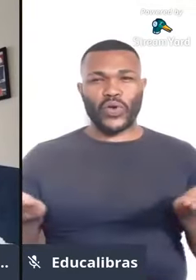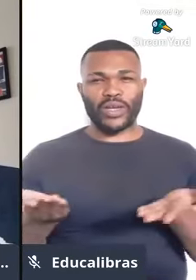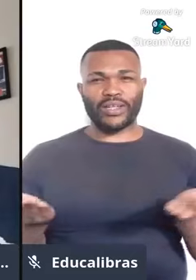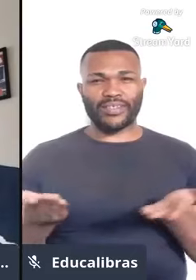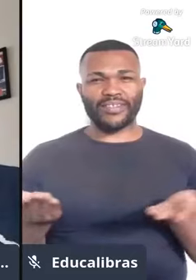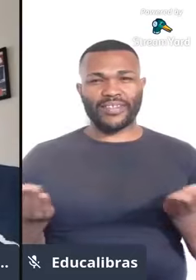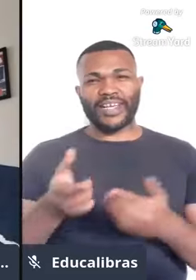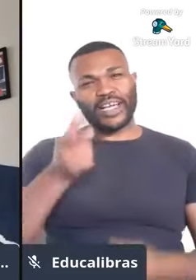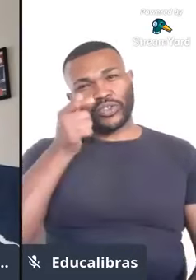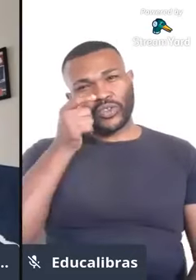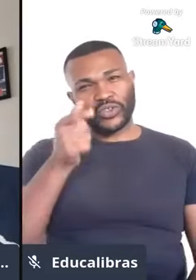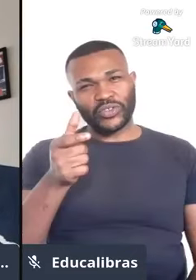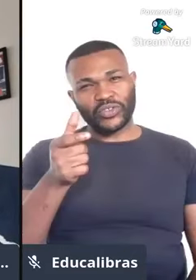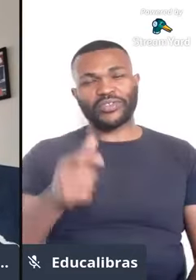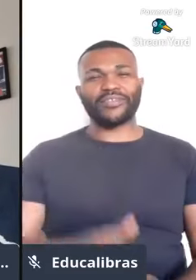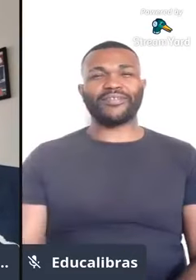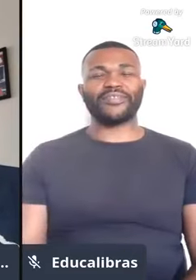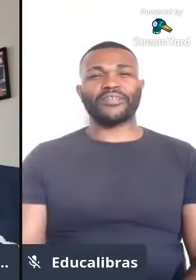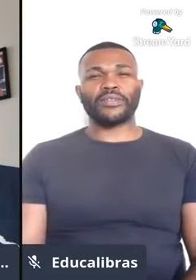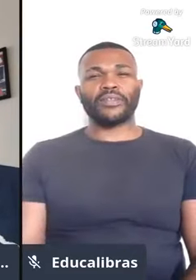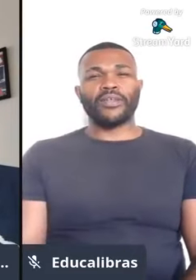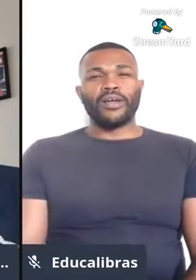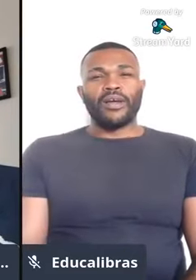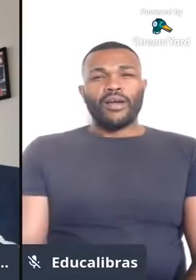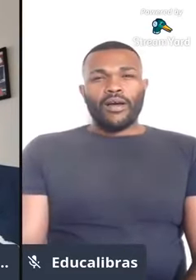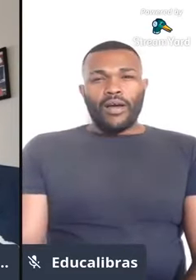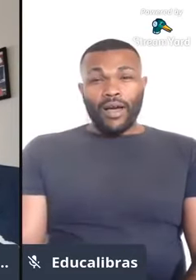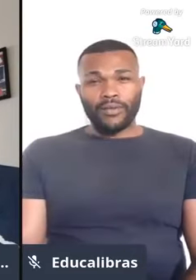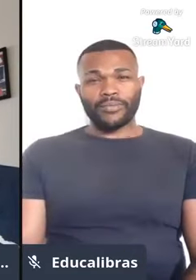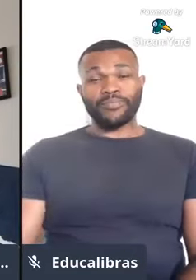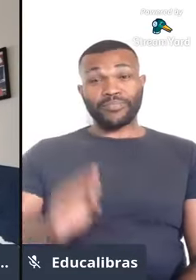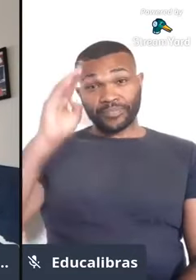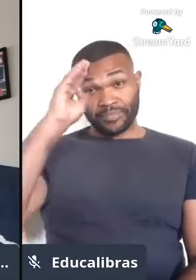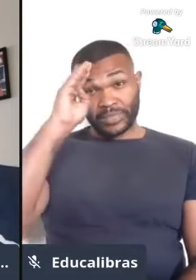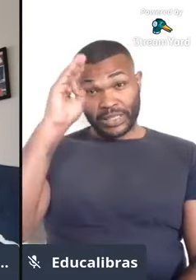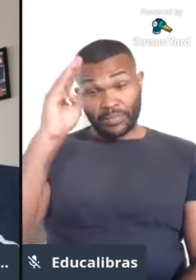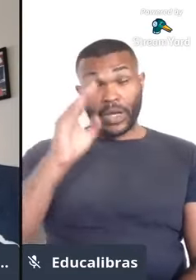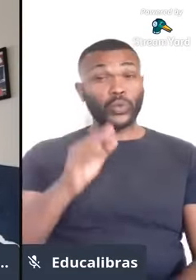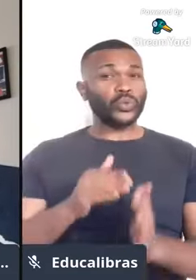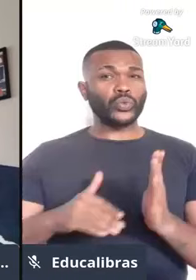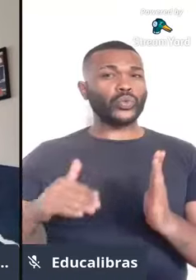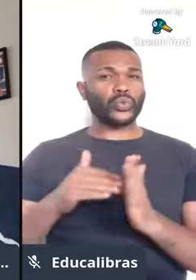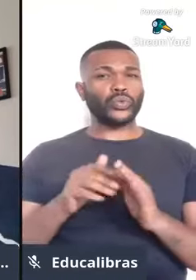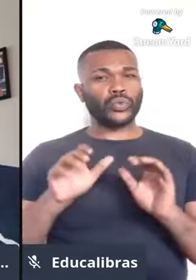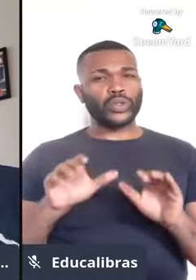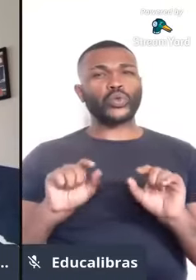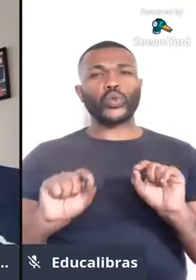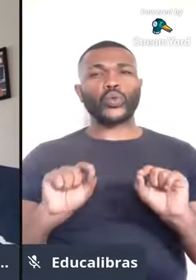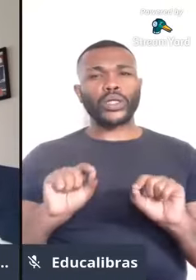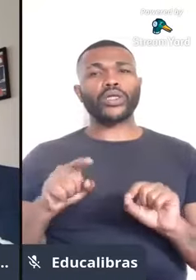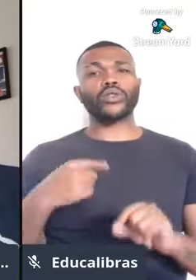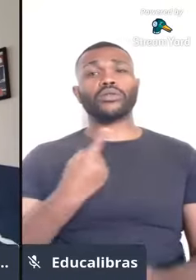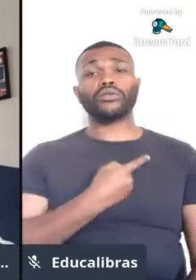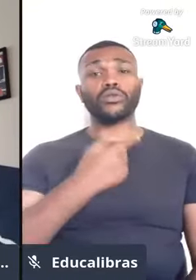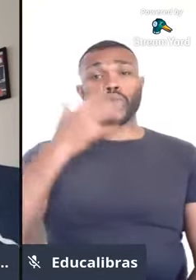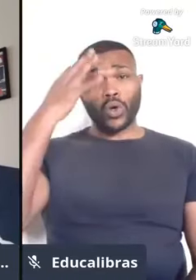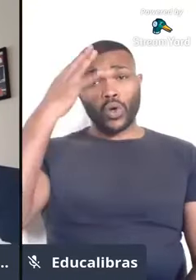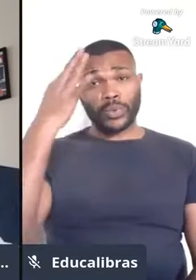assistindo, nossa plateia. O ponto principal de tudo isso é a gente compreender, a